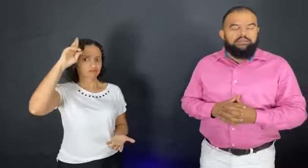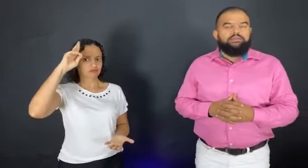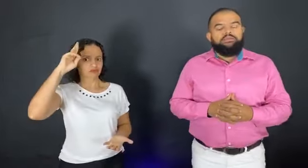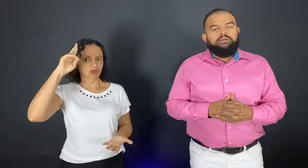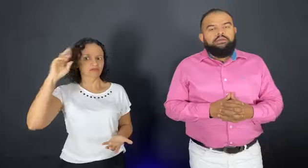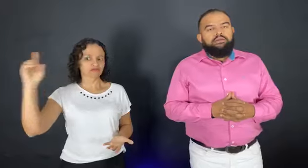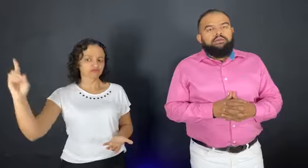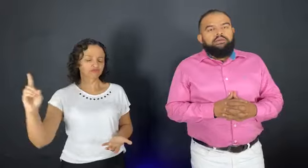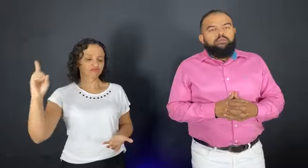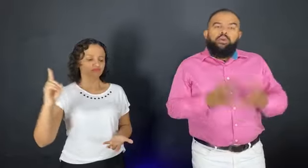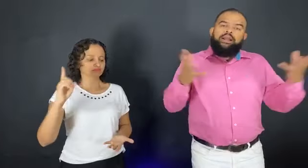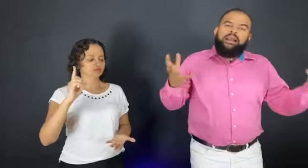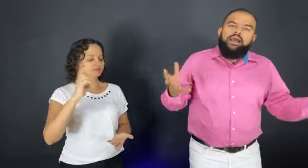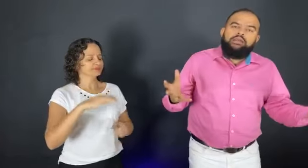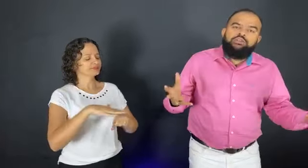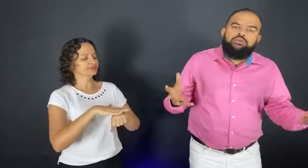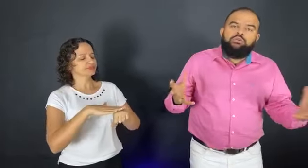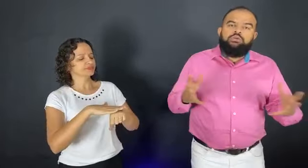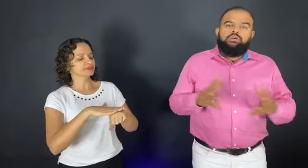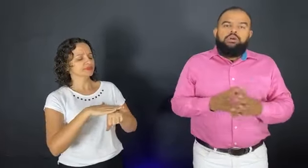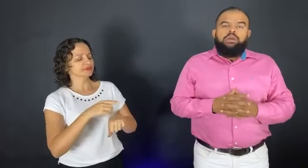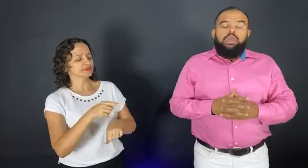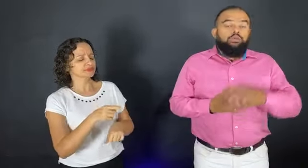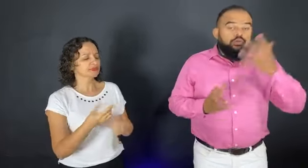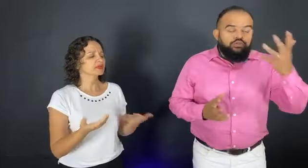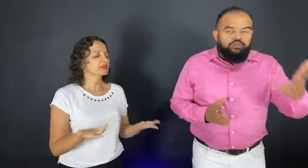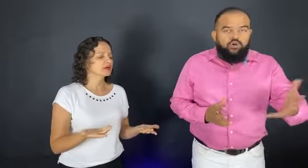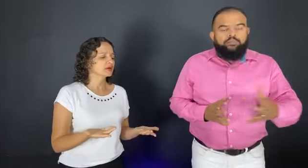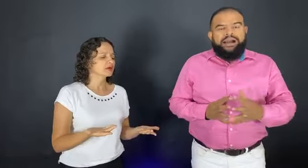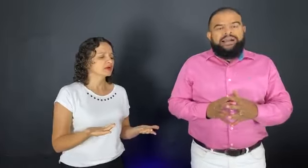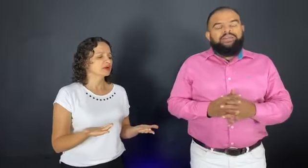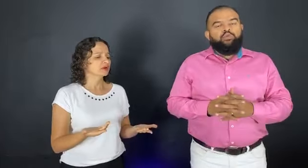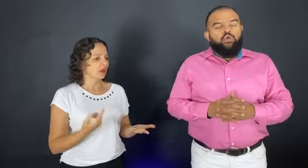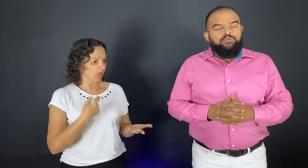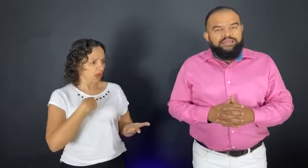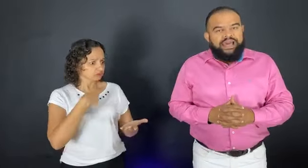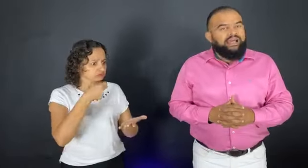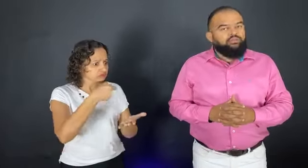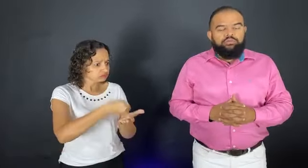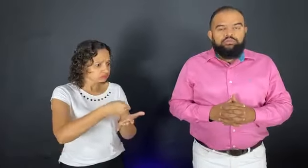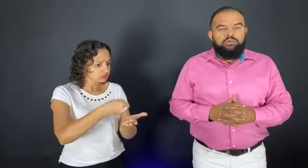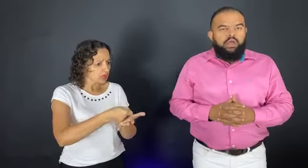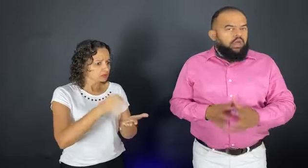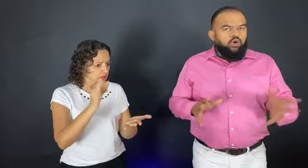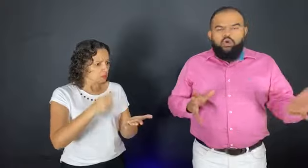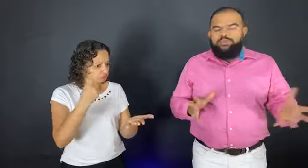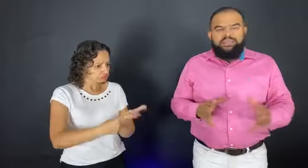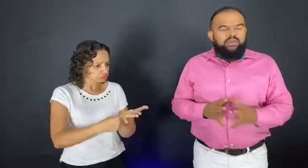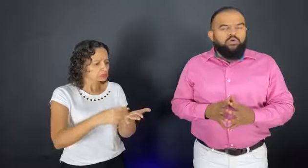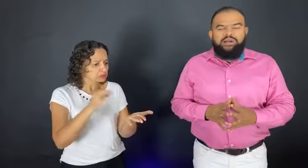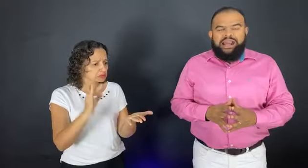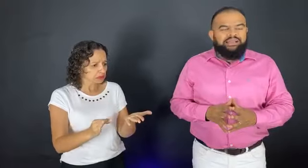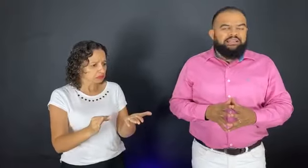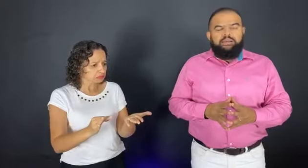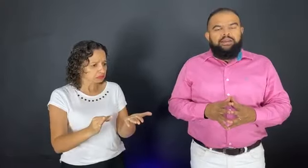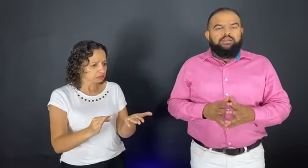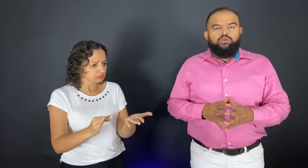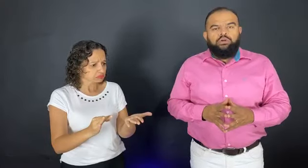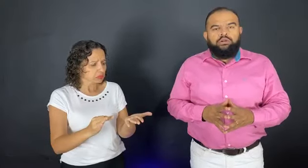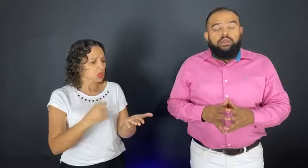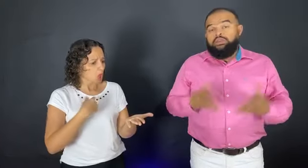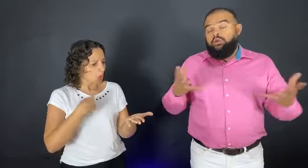com eles. Por acaso eu não estou pagando o combinado? Eu combinei com